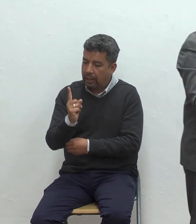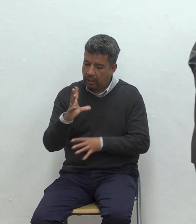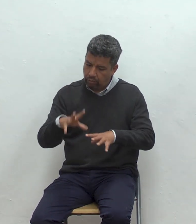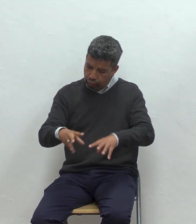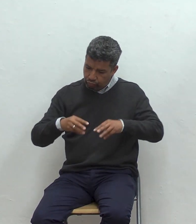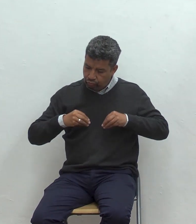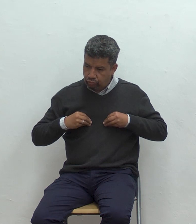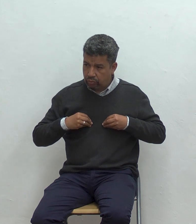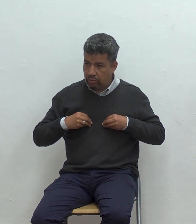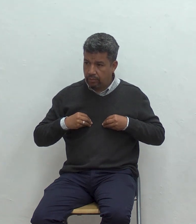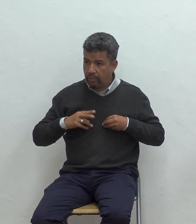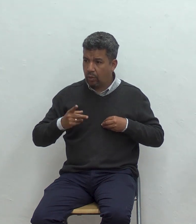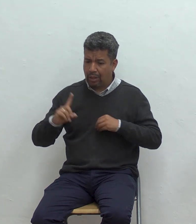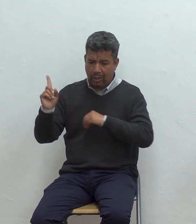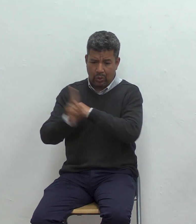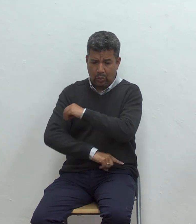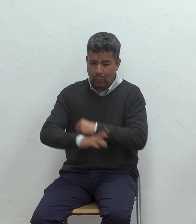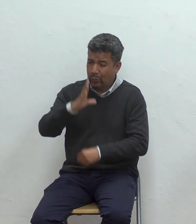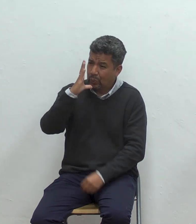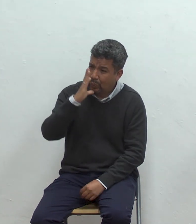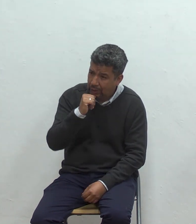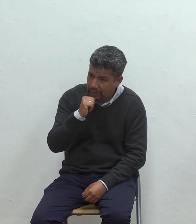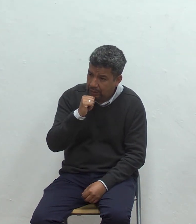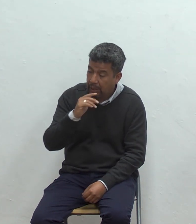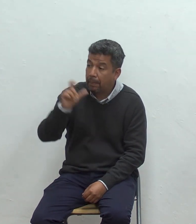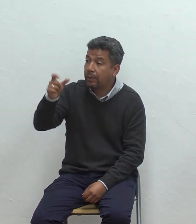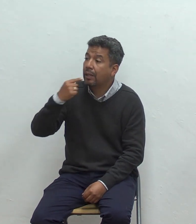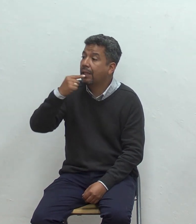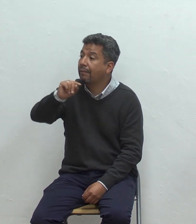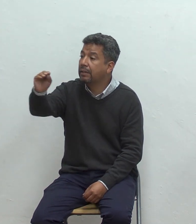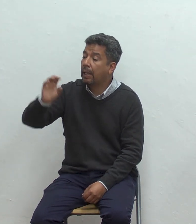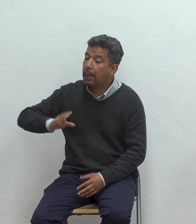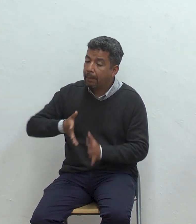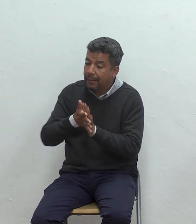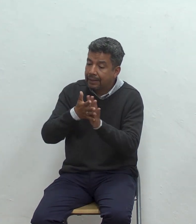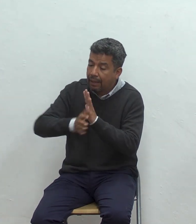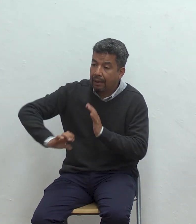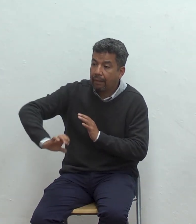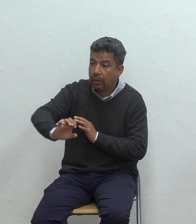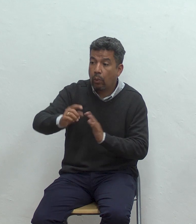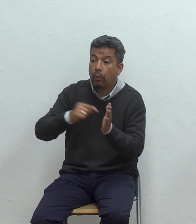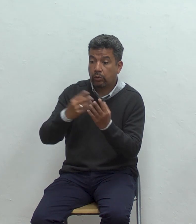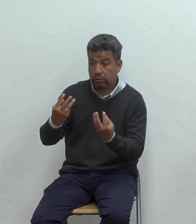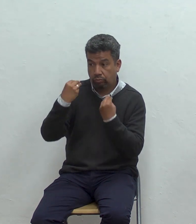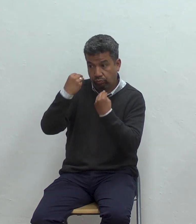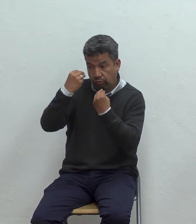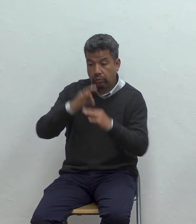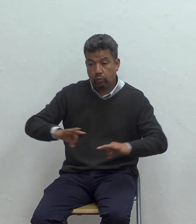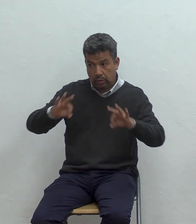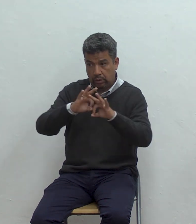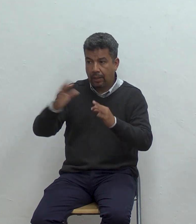Él, ahora no hay ninguna condenación. Y lo que hay que decir a la gente, el mensaje del evangelio, por eso entrénese con lo que hace la